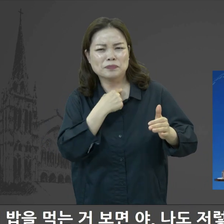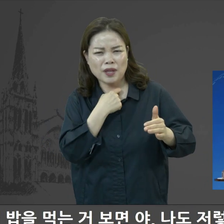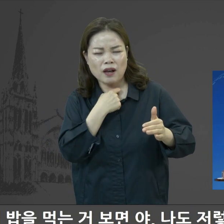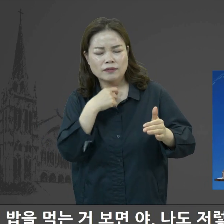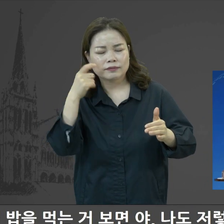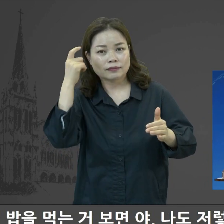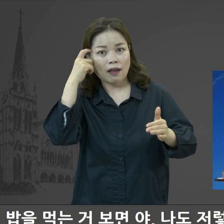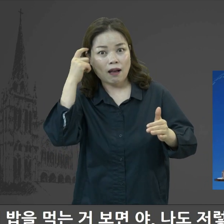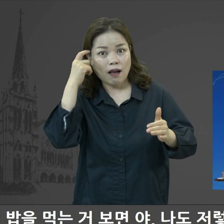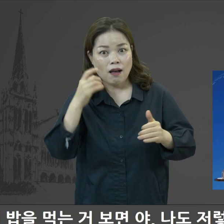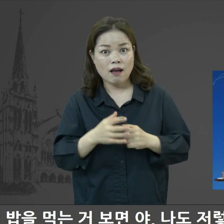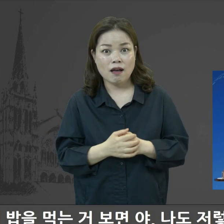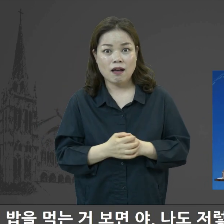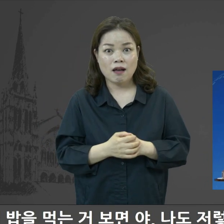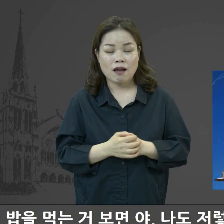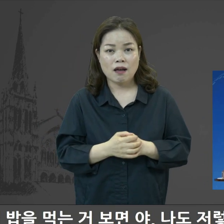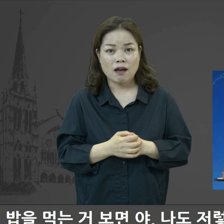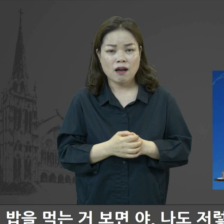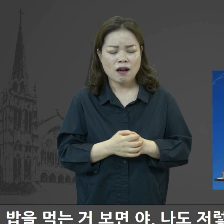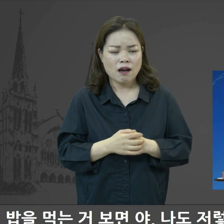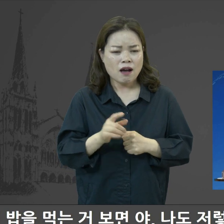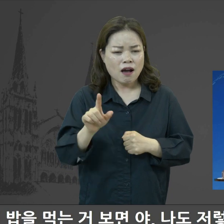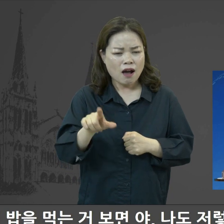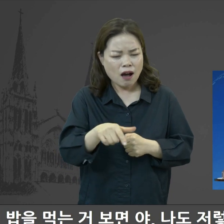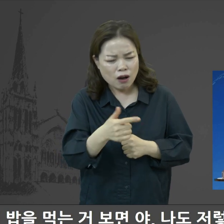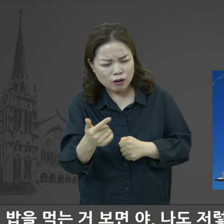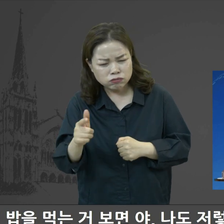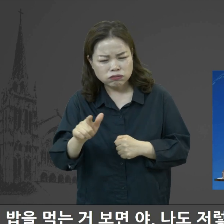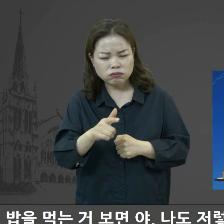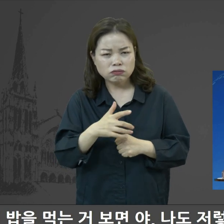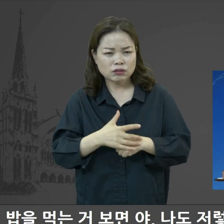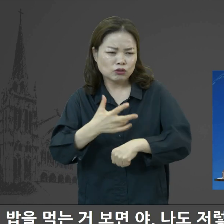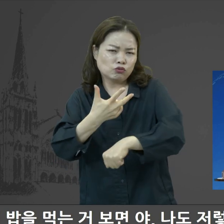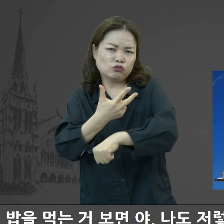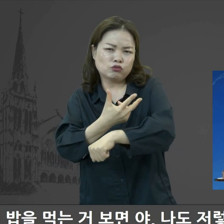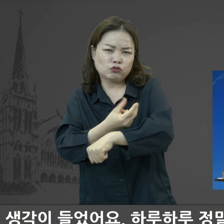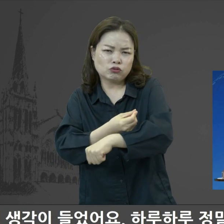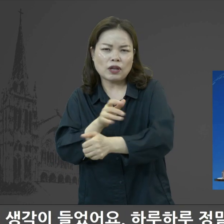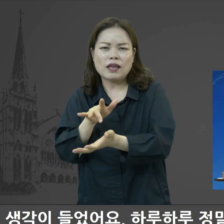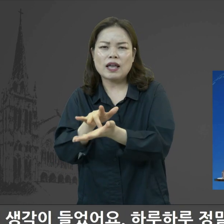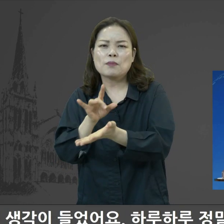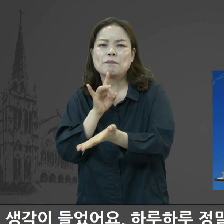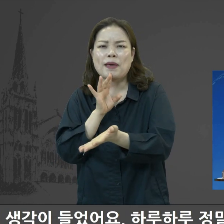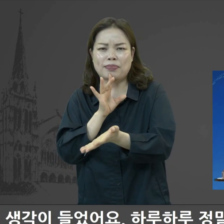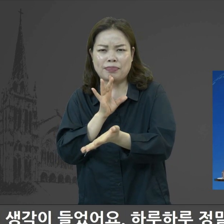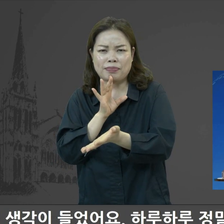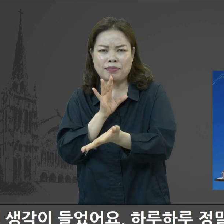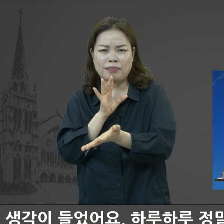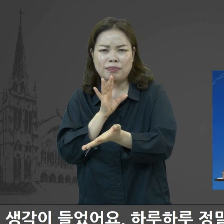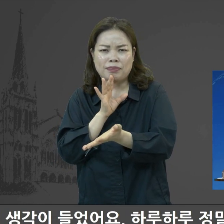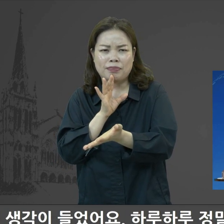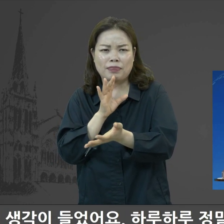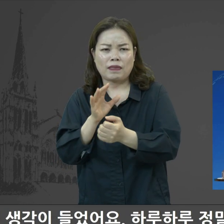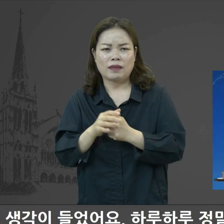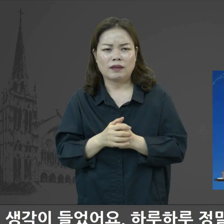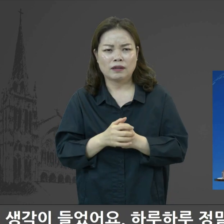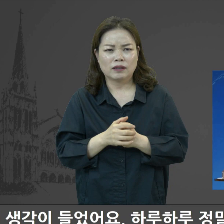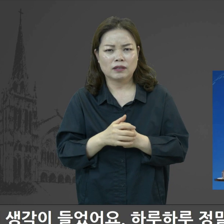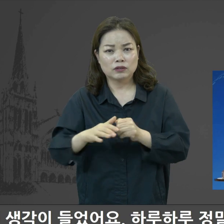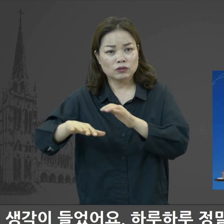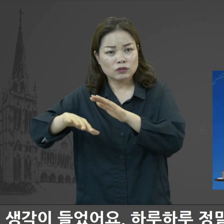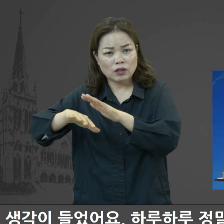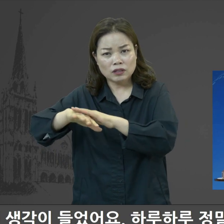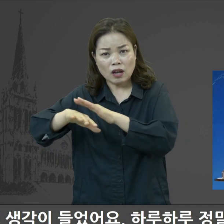그런 생각이 들었었어요. 하루하루 정말 주사하고 약으로만 살았어요. 그러다 보니까